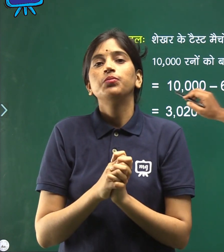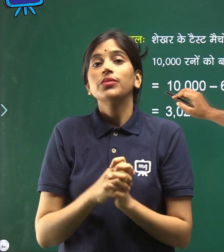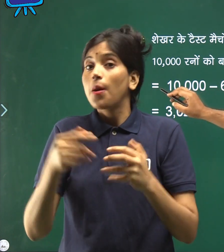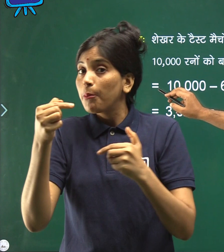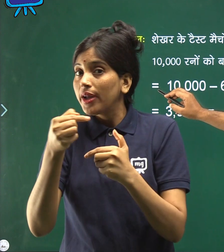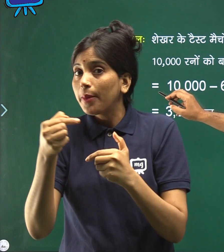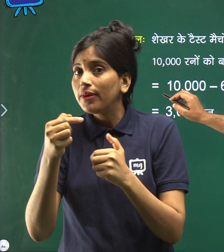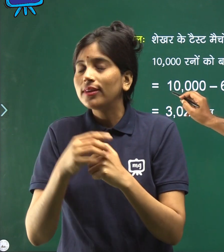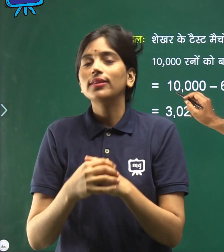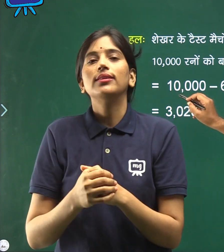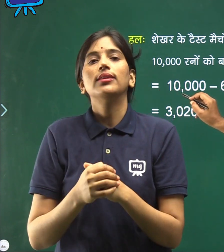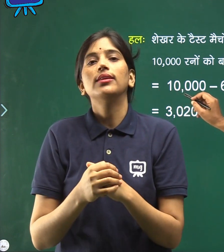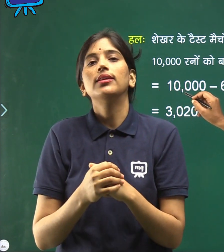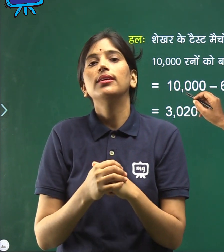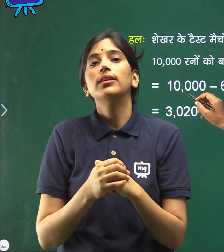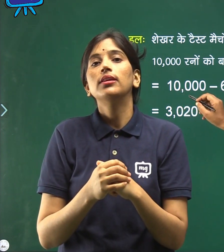बराबर